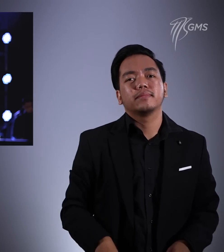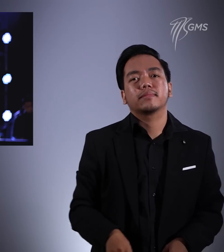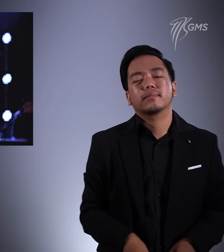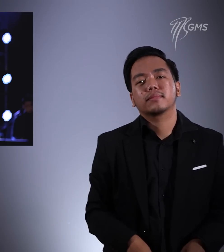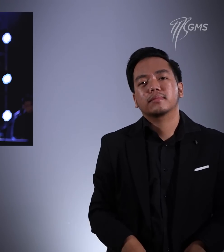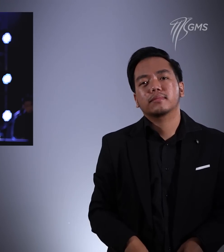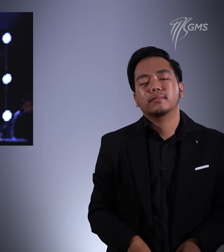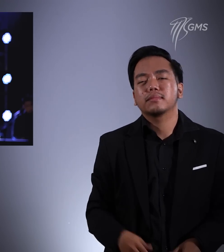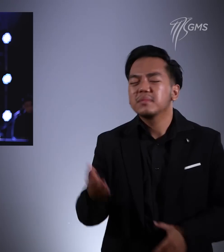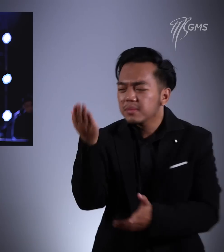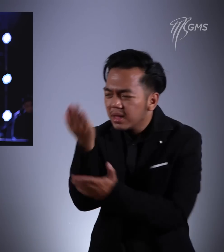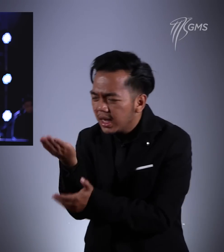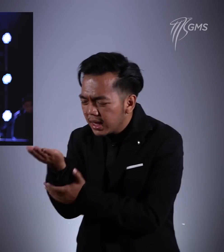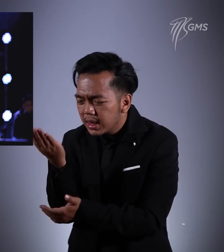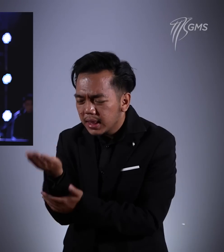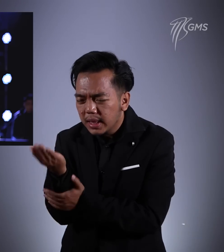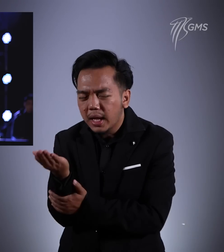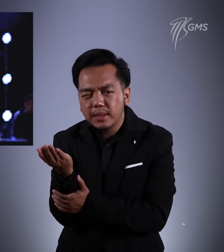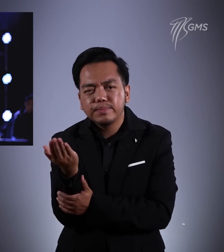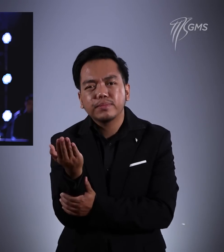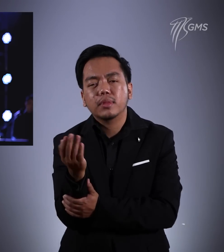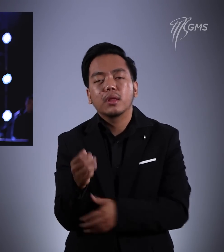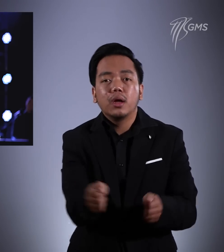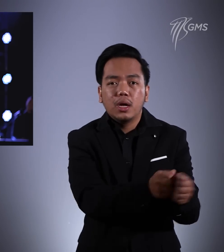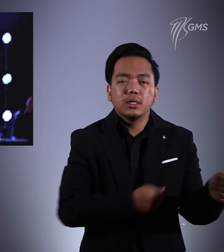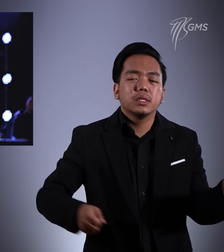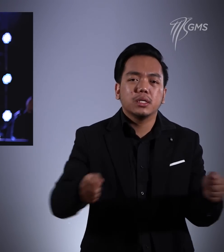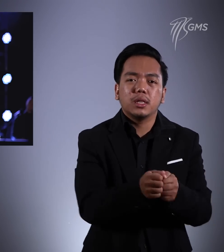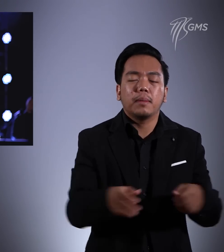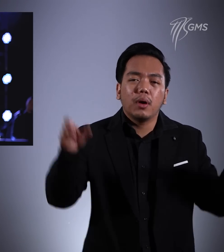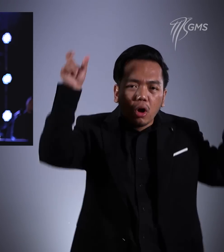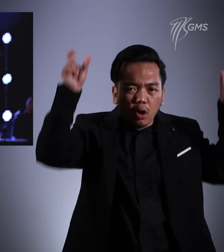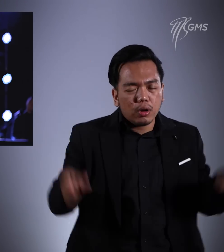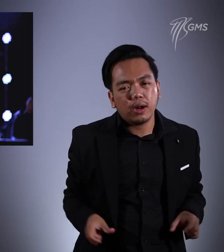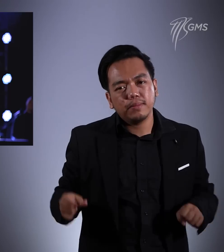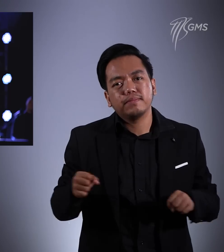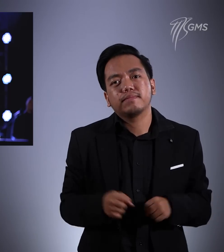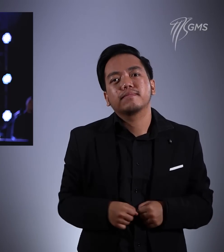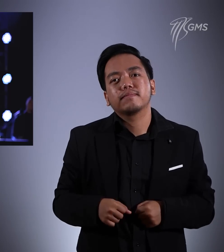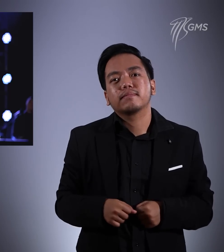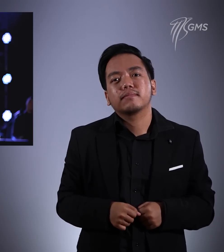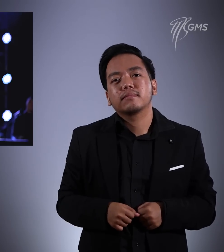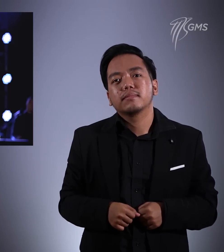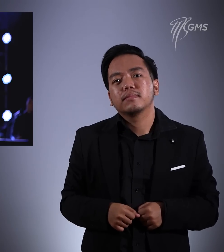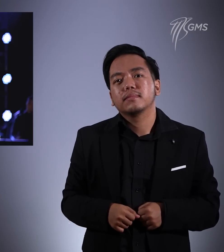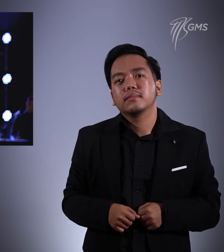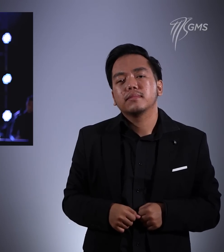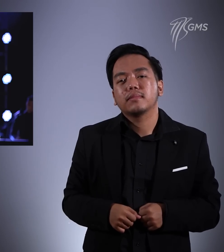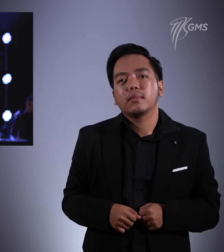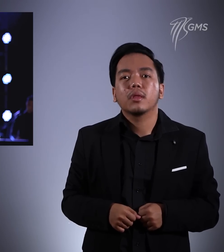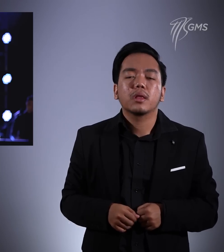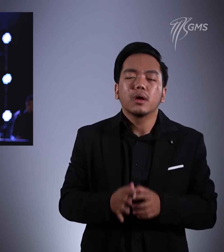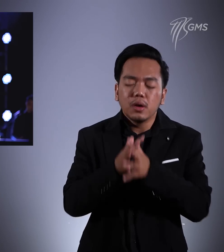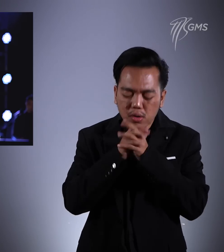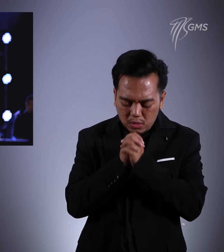go. Minta sama Tuhan. Setiap orang, setiap jemaat sekarang sambil mengulurkan tangan seperti ini.